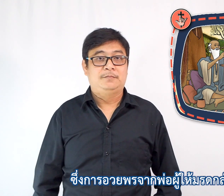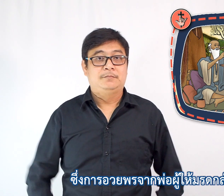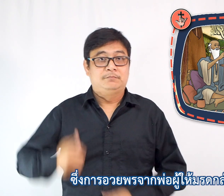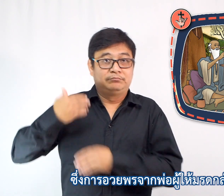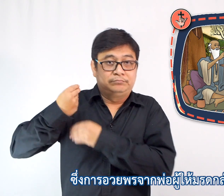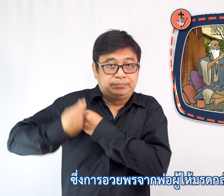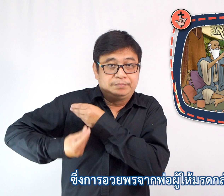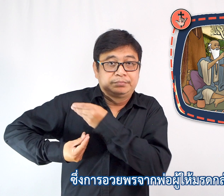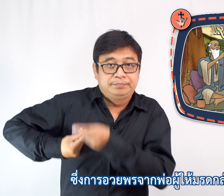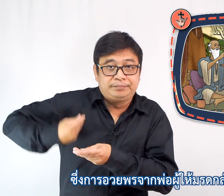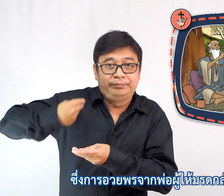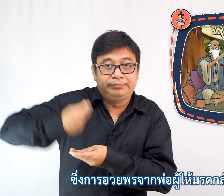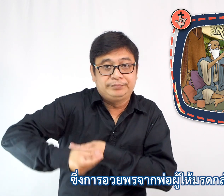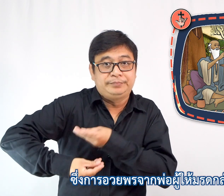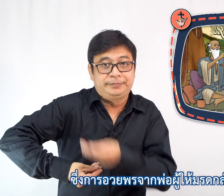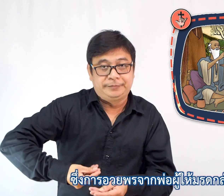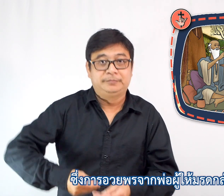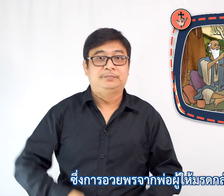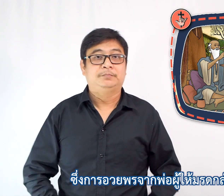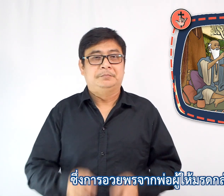รดกนั้นสำคัญมาก